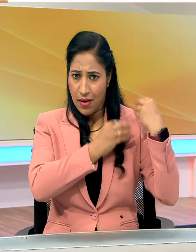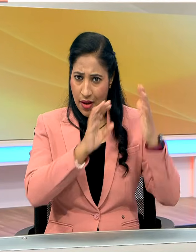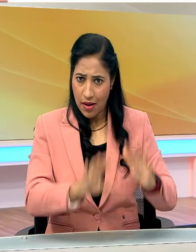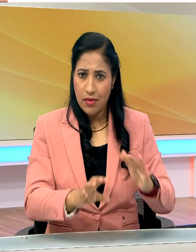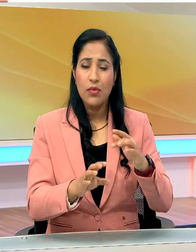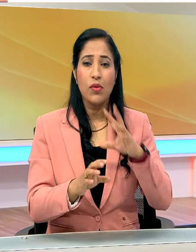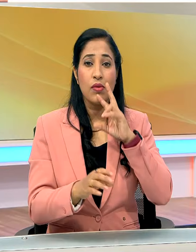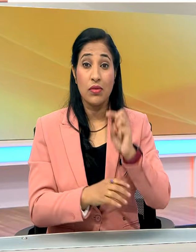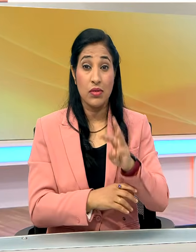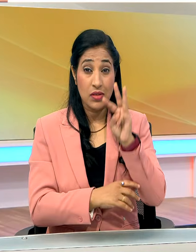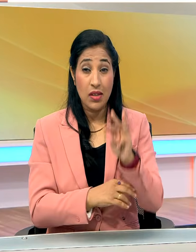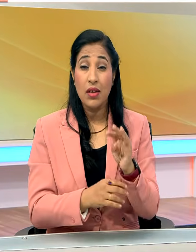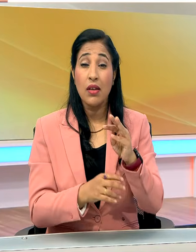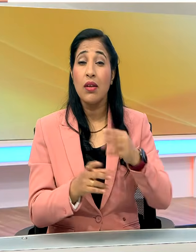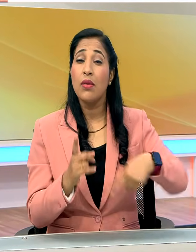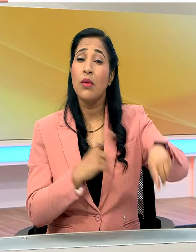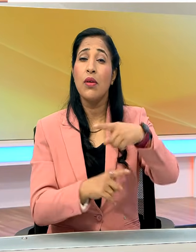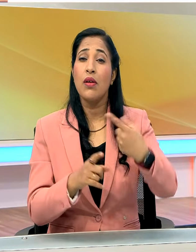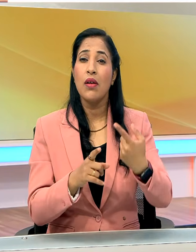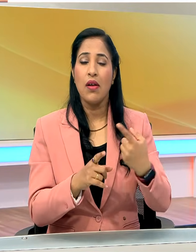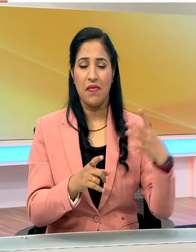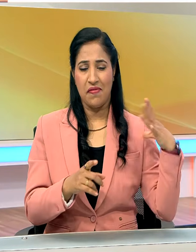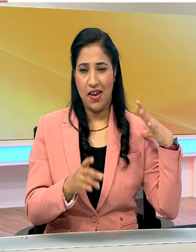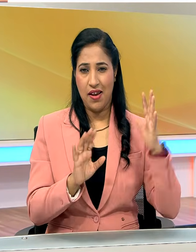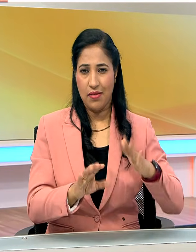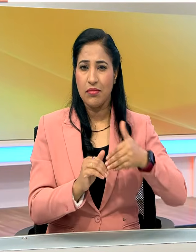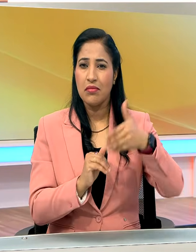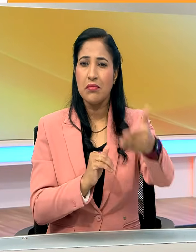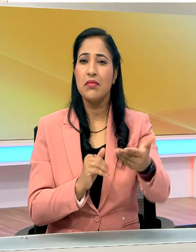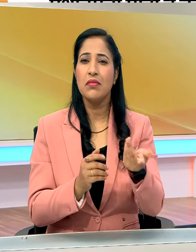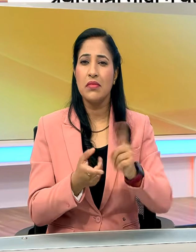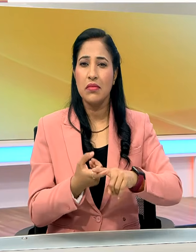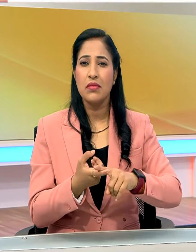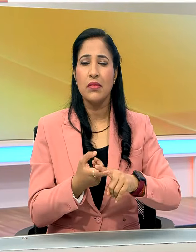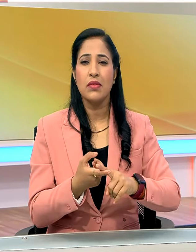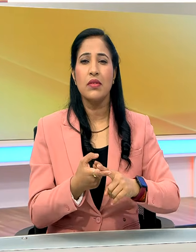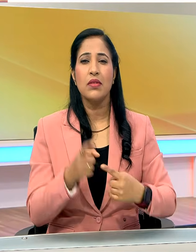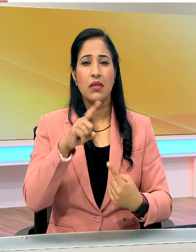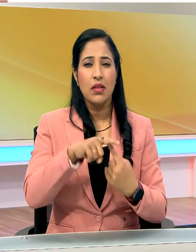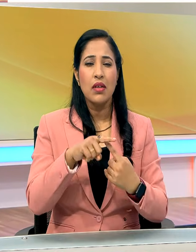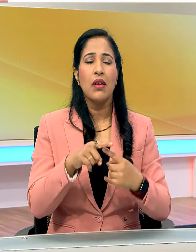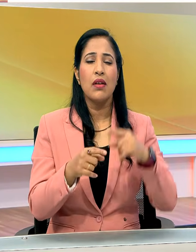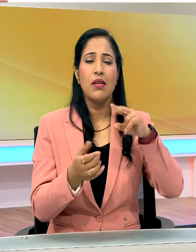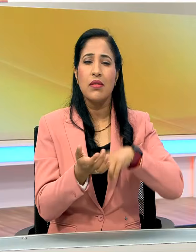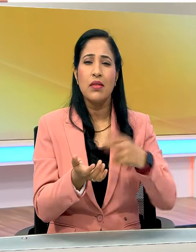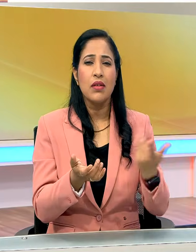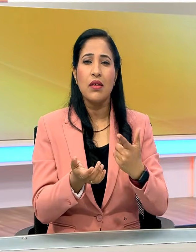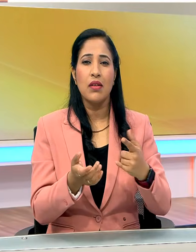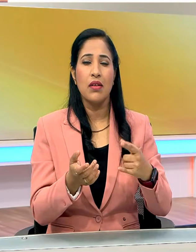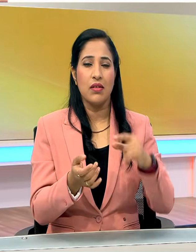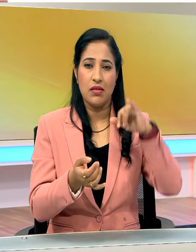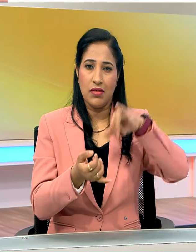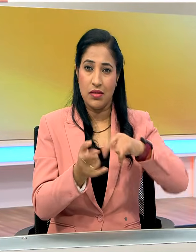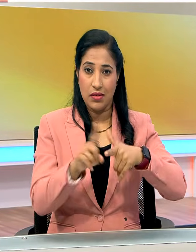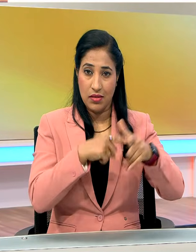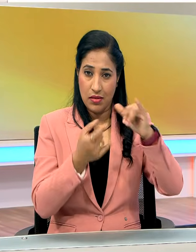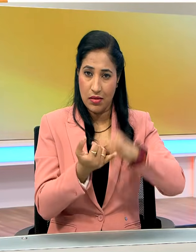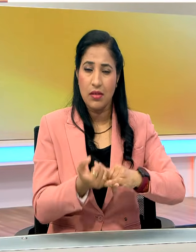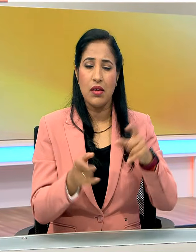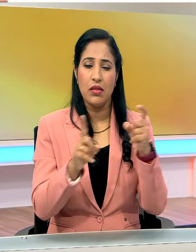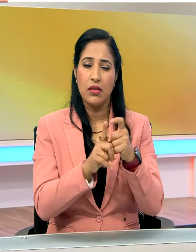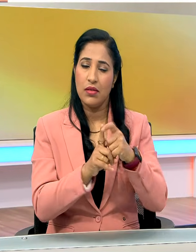ये 3 तारीख 16, 17, 18 इसी का इंतजार है। फिलहाल राजधानी दिल्ली से मैं जया सिन्हा, कैमरा पर्सन विमलेश कुमार के साथ डीडी न्यूज के